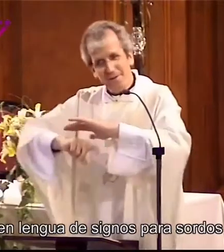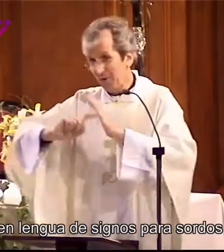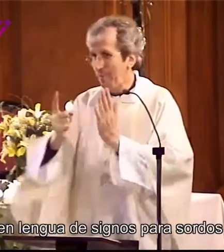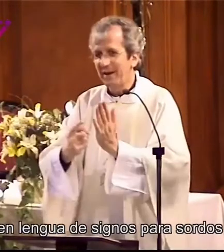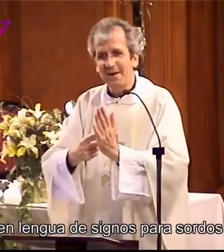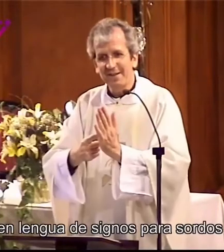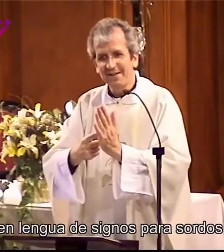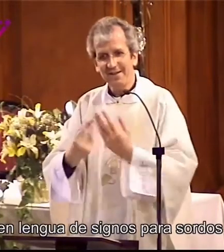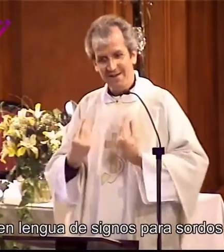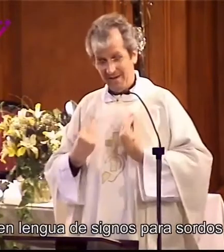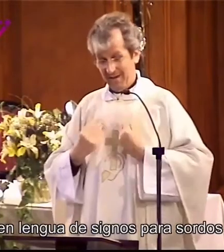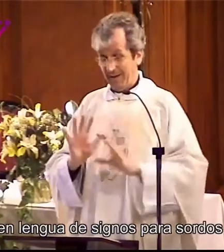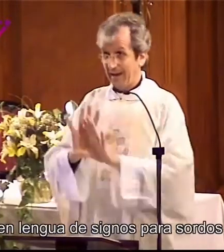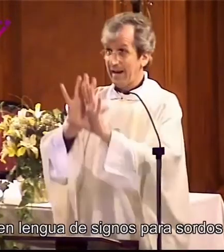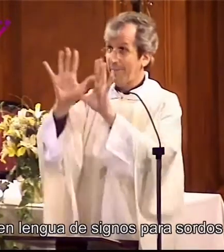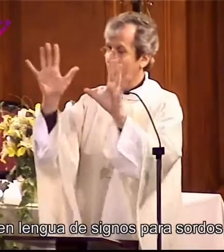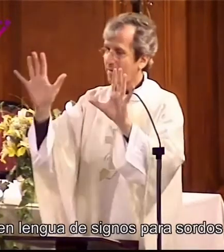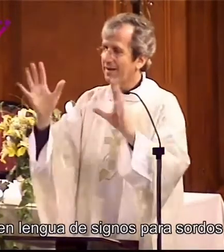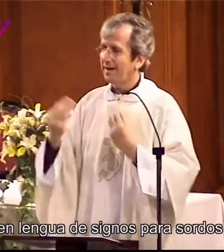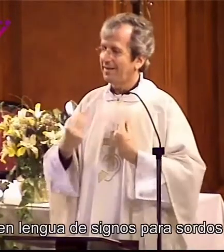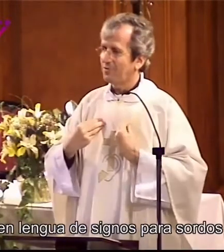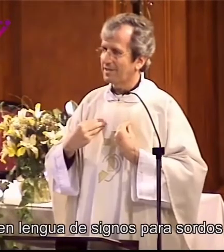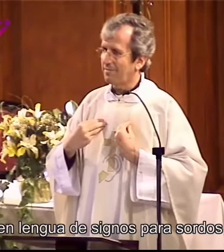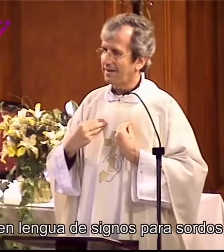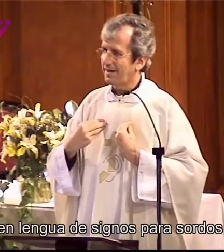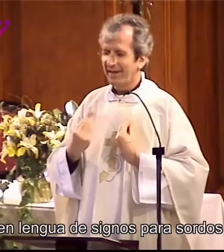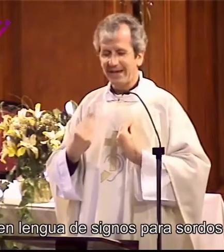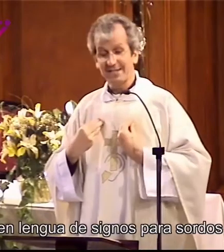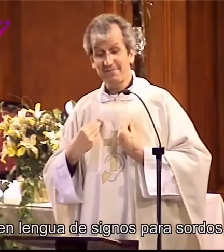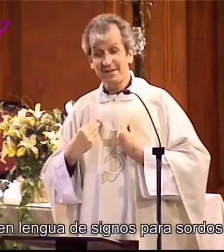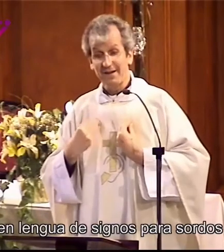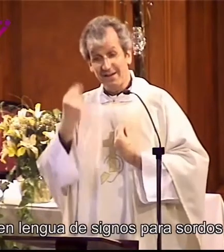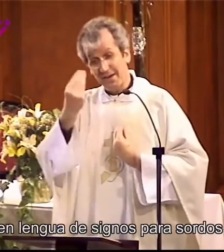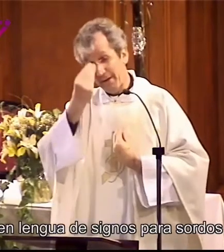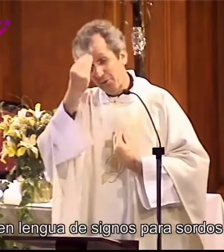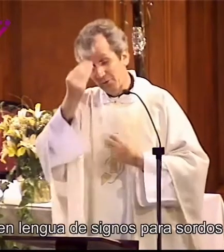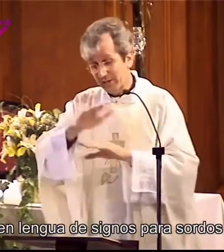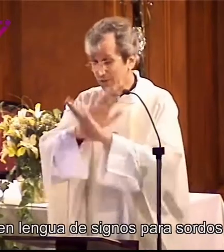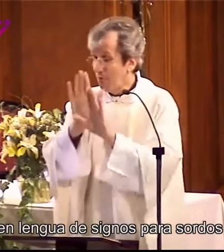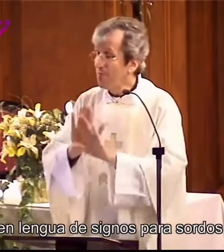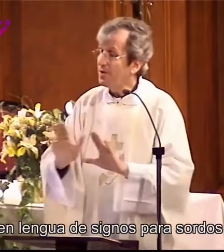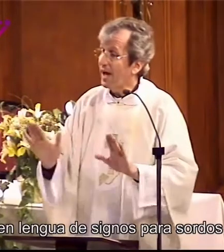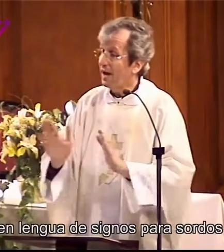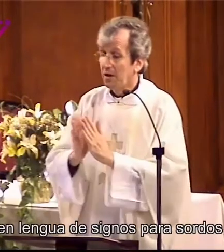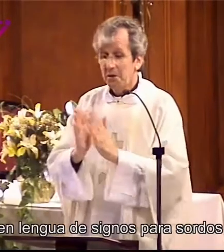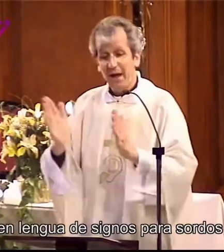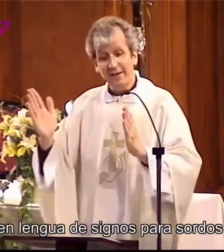completamente la panorámica de nuestra vida. Esa vida, que para algunos es un final aquí,